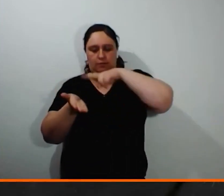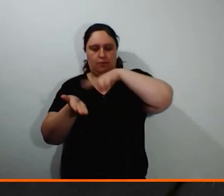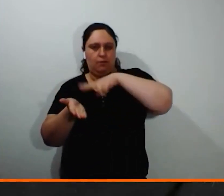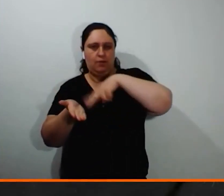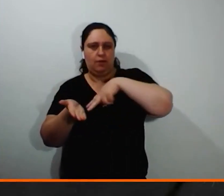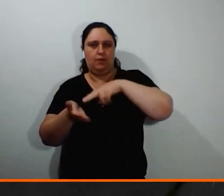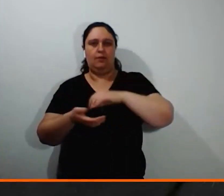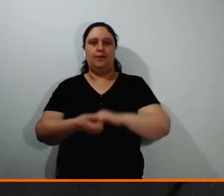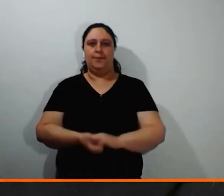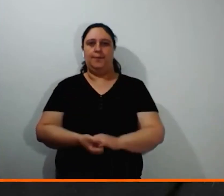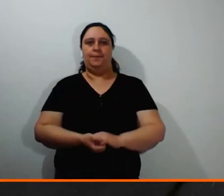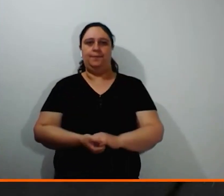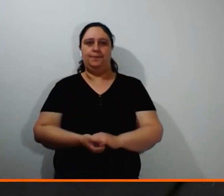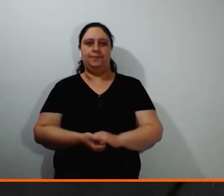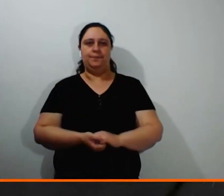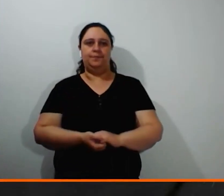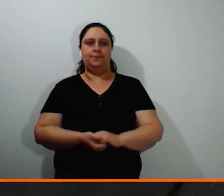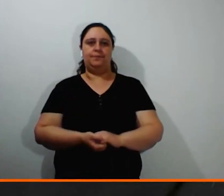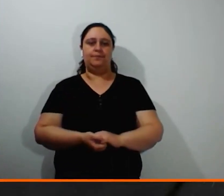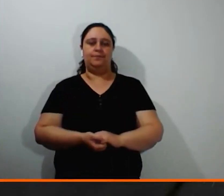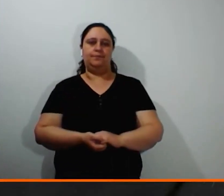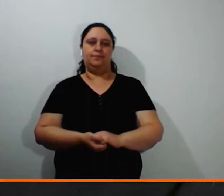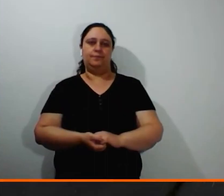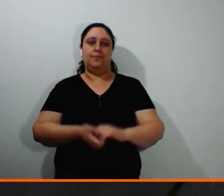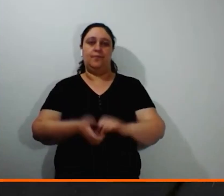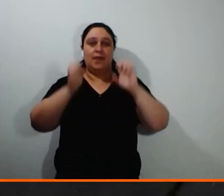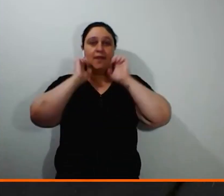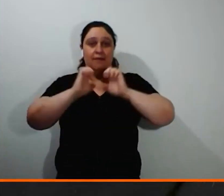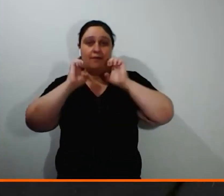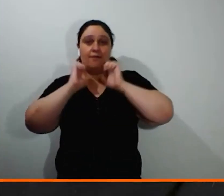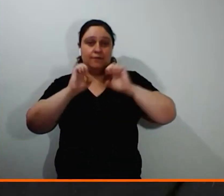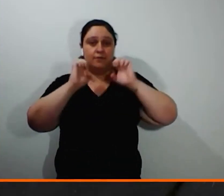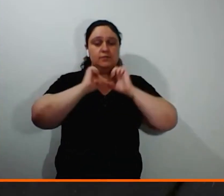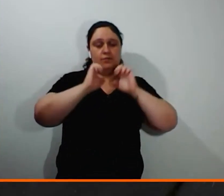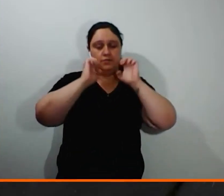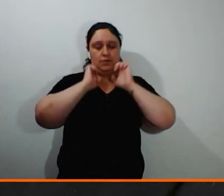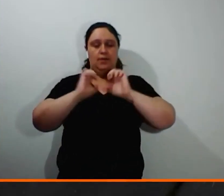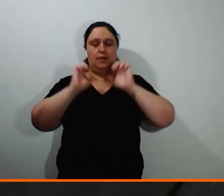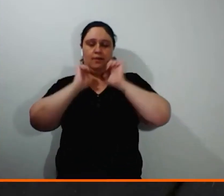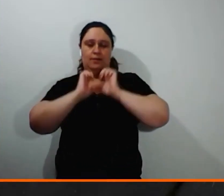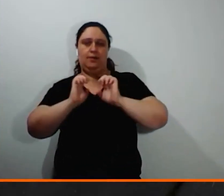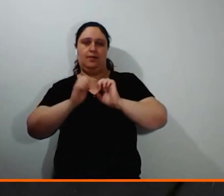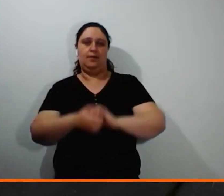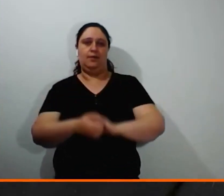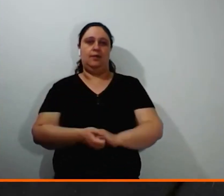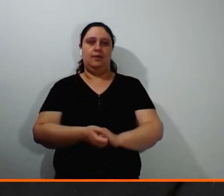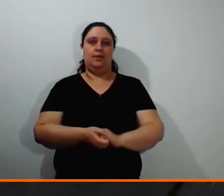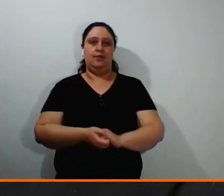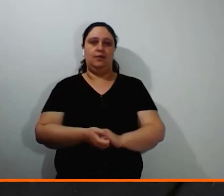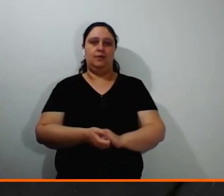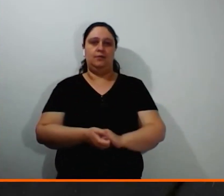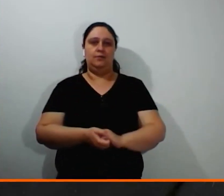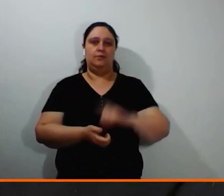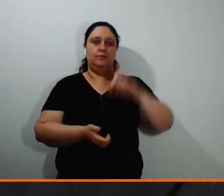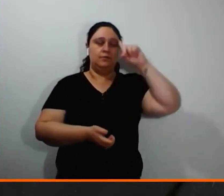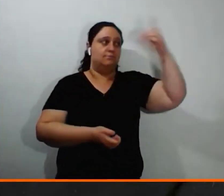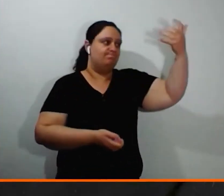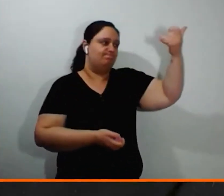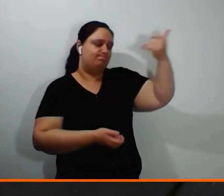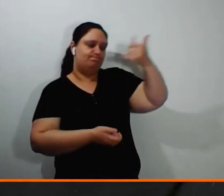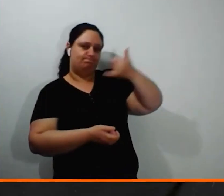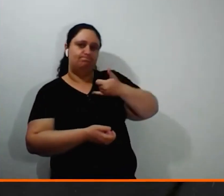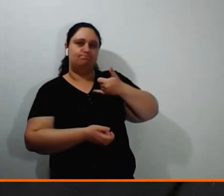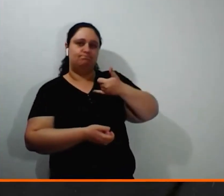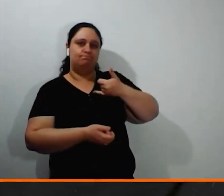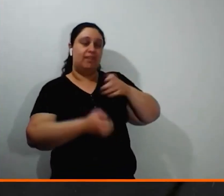O evangelho que nós pregamos, irmãos, o evangelho que nós recebemos é um evangelho